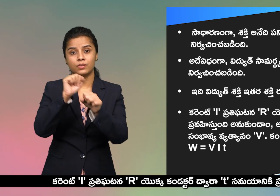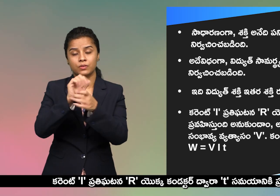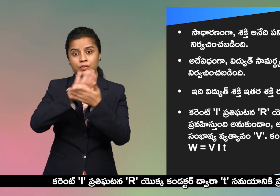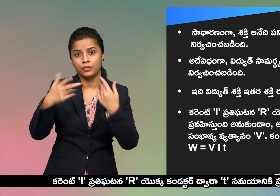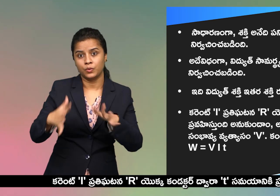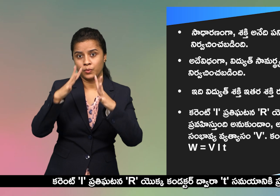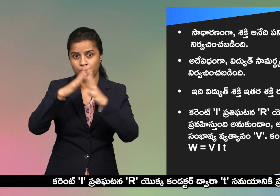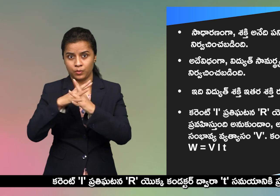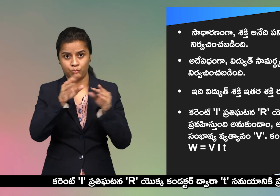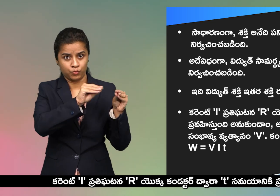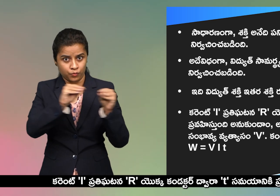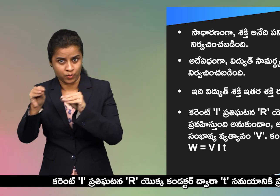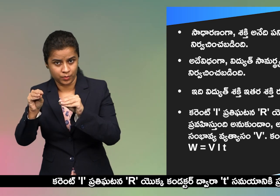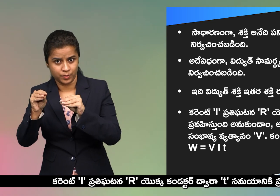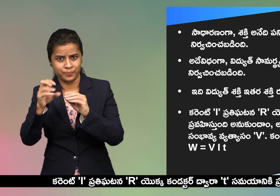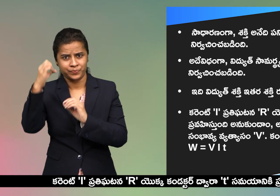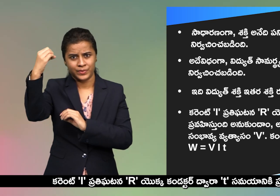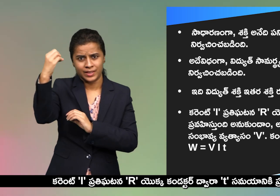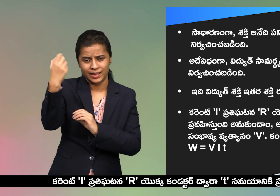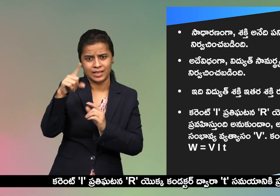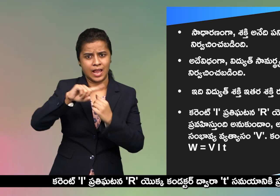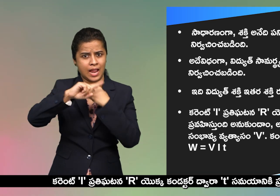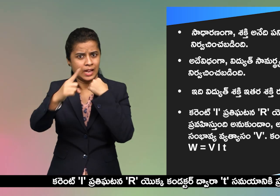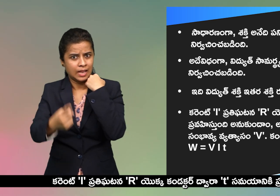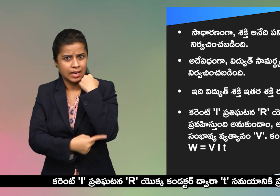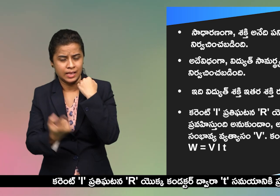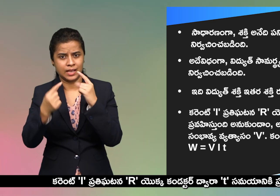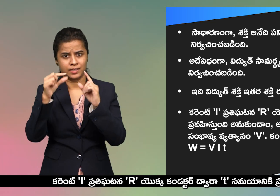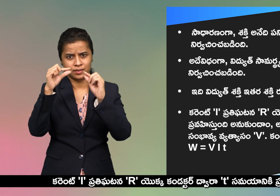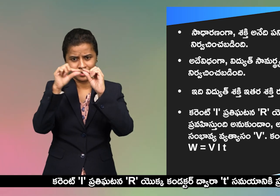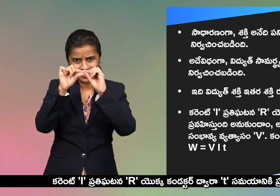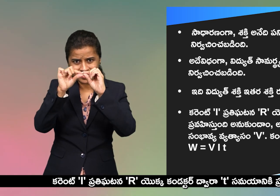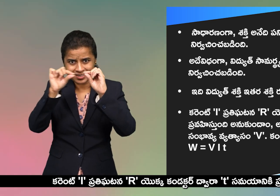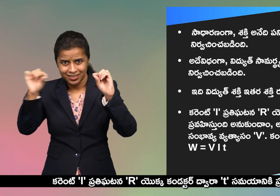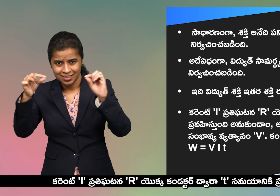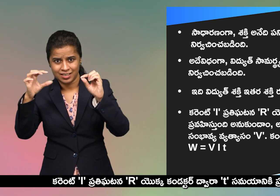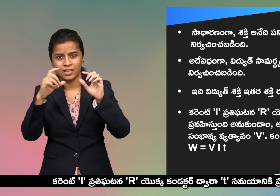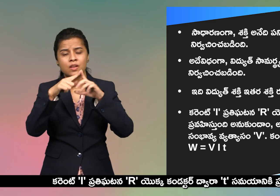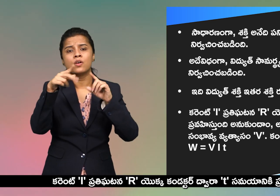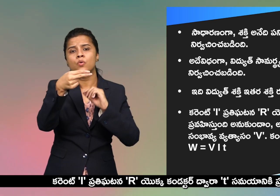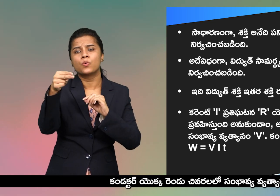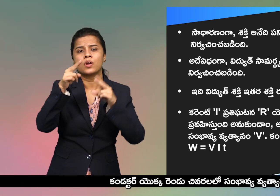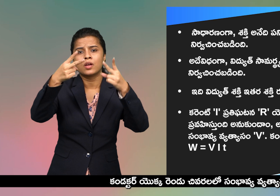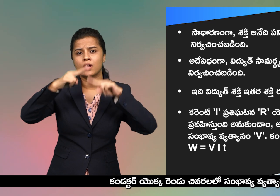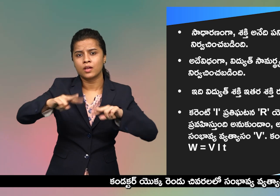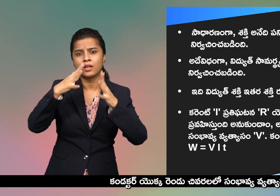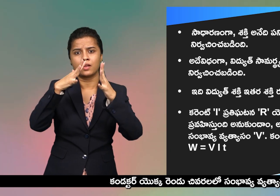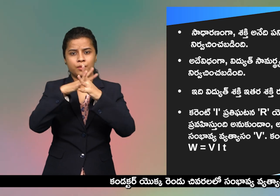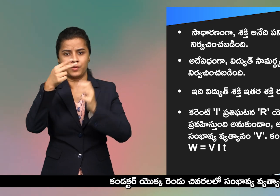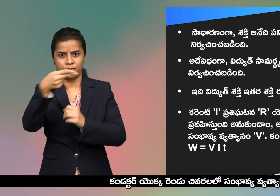కరెంట్ 1 ప్రతిఘటన R యొక్క కండక్టర్ ద్వారా T సమయానికి ప్రవహిస్తుంది అనుకుందాం. అప్పుడు కండక్టర్